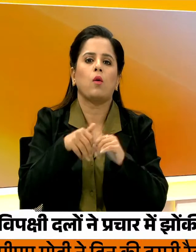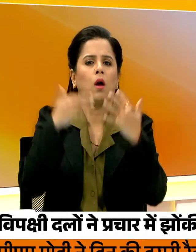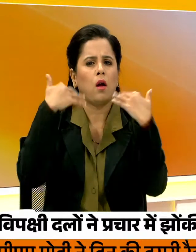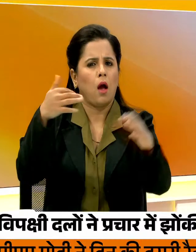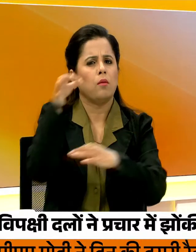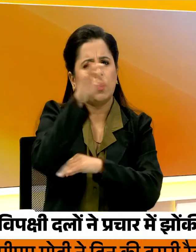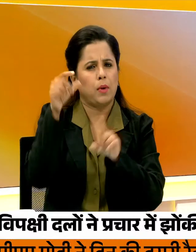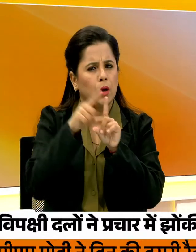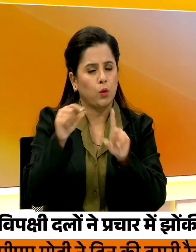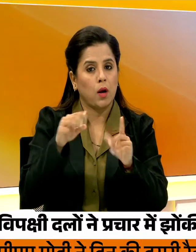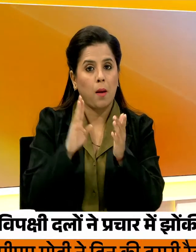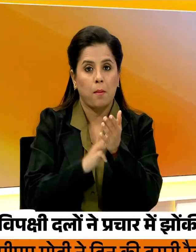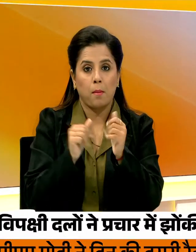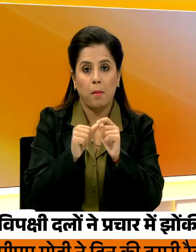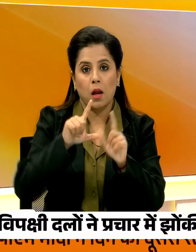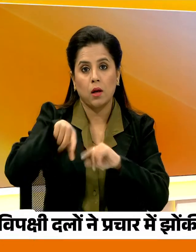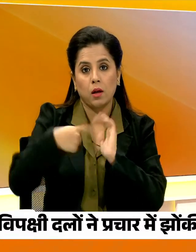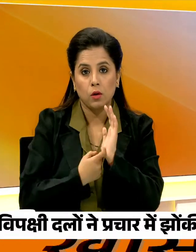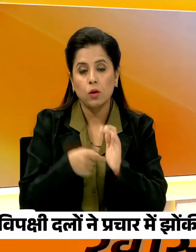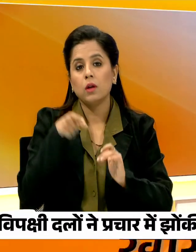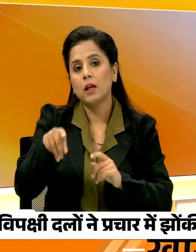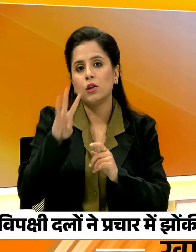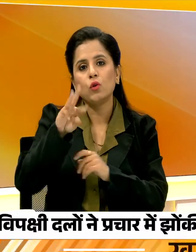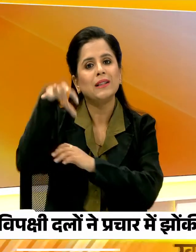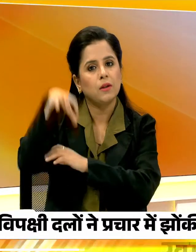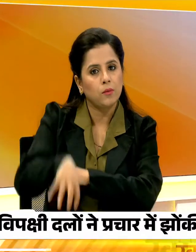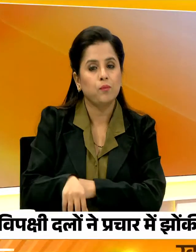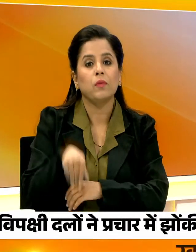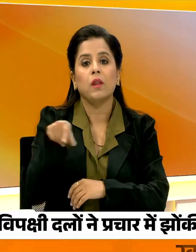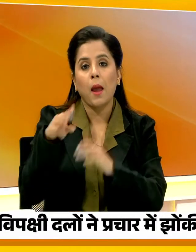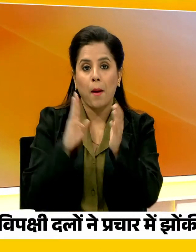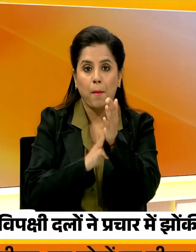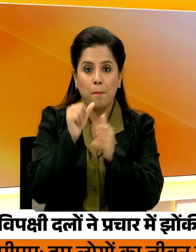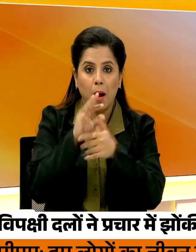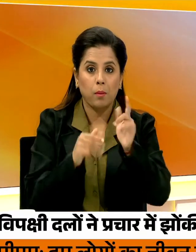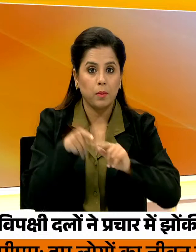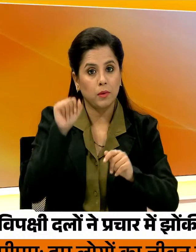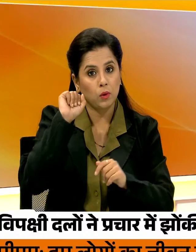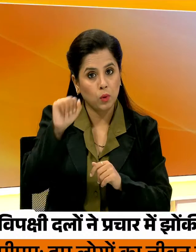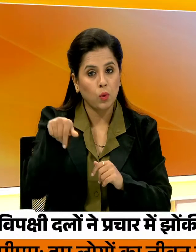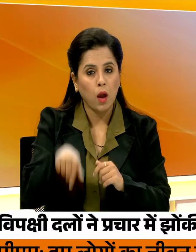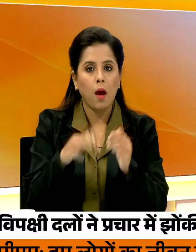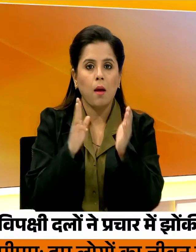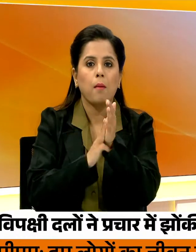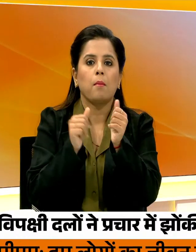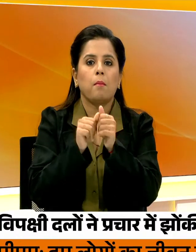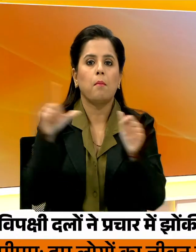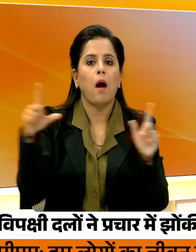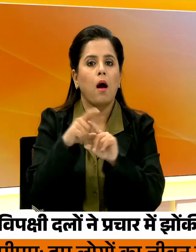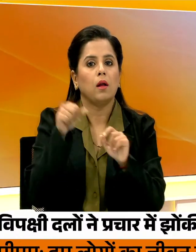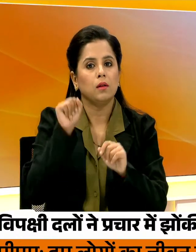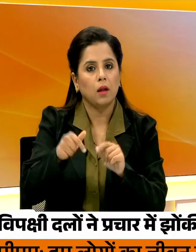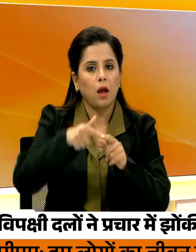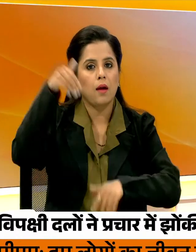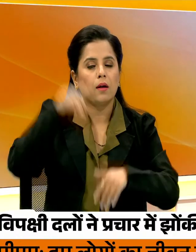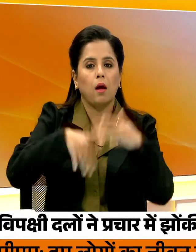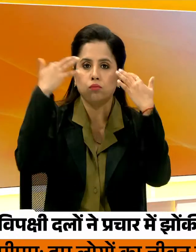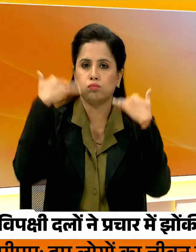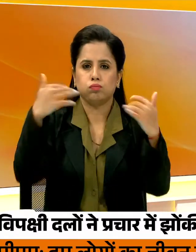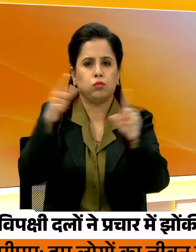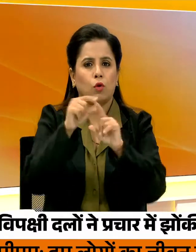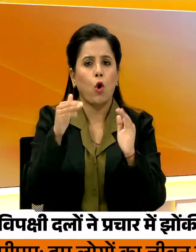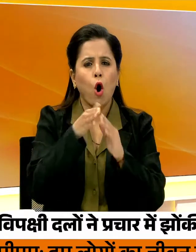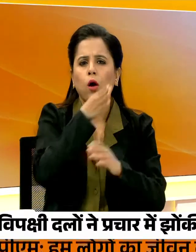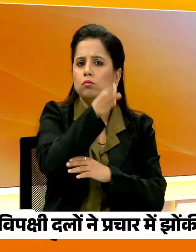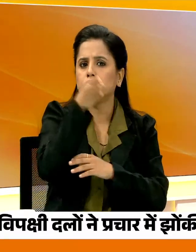रैली। मल्लिकार्जुन खड़गे छत्तीसगढ़ में तो ममता बनर्जी ने मालदा में की चुनावी जनसभा। घर